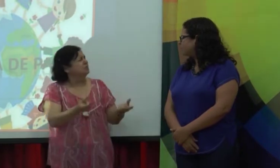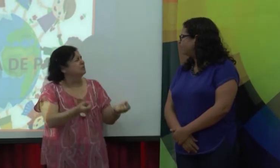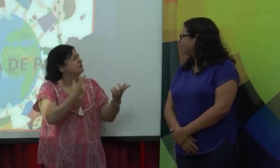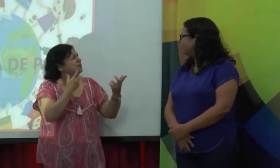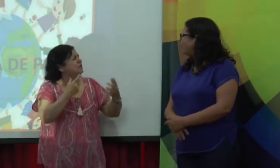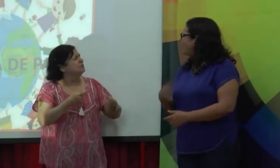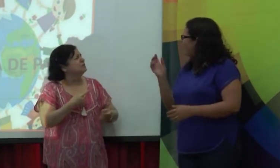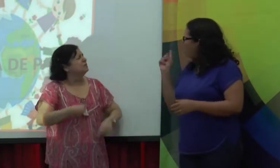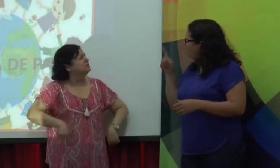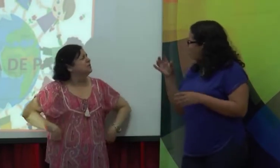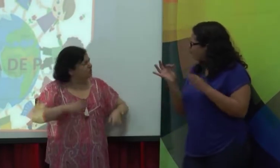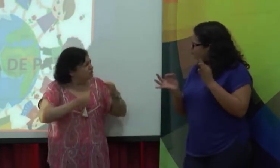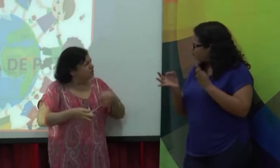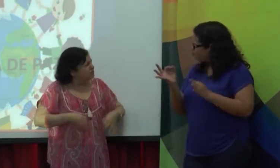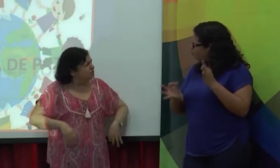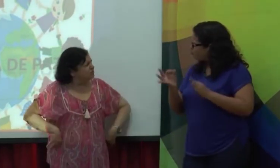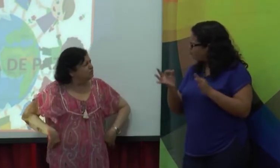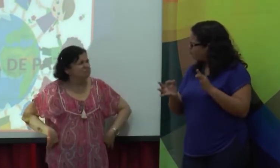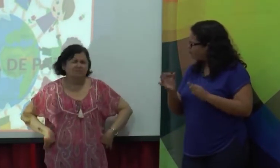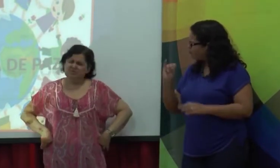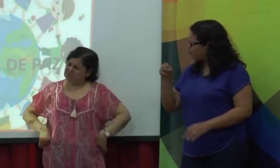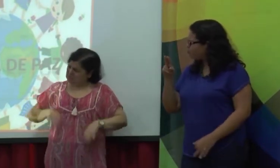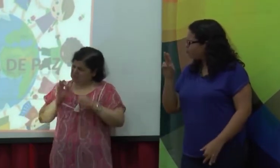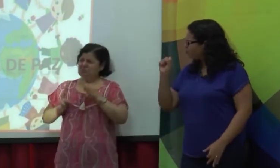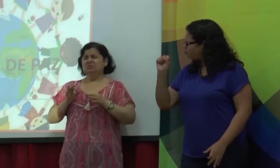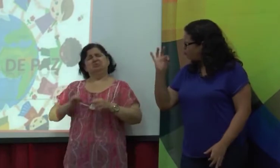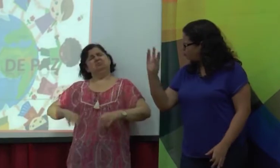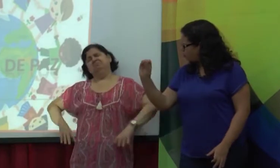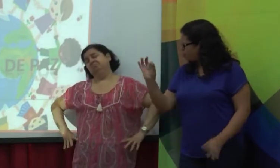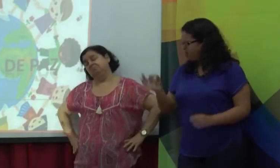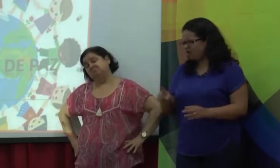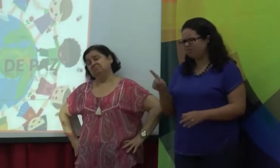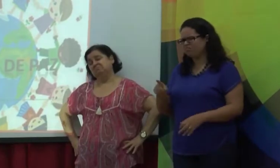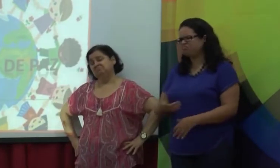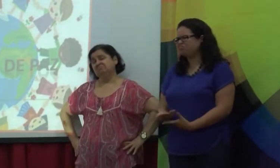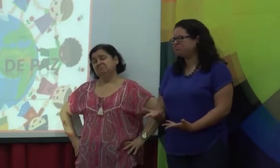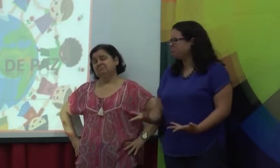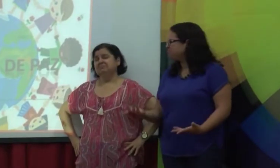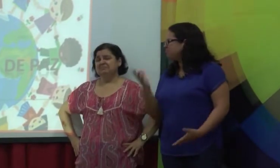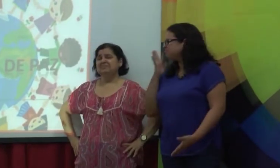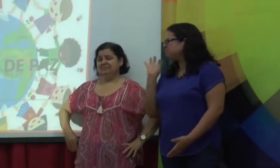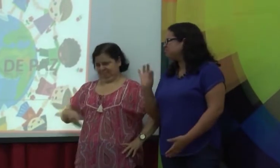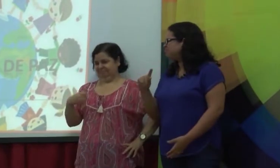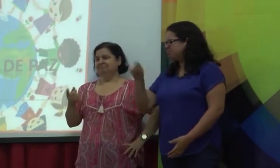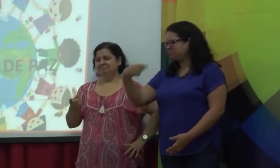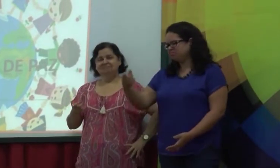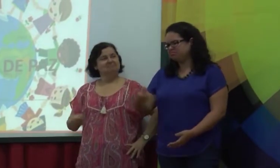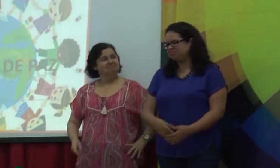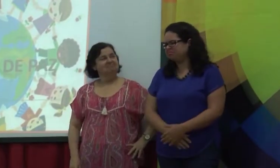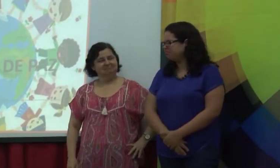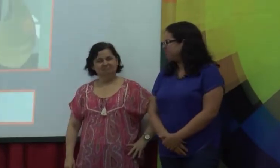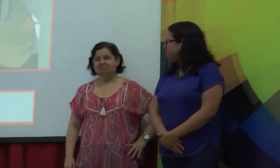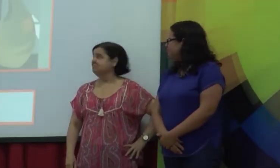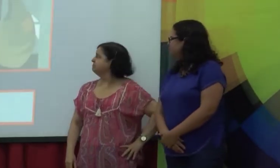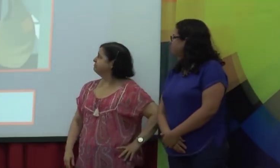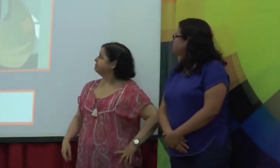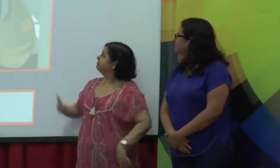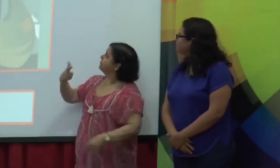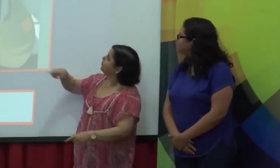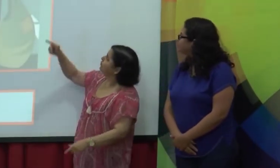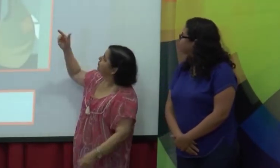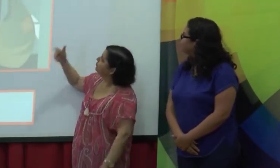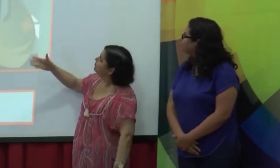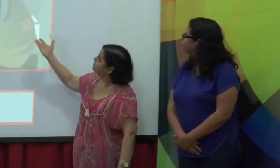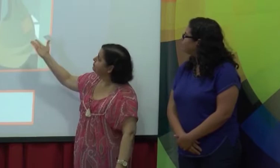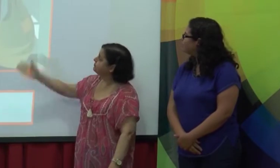Na Turquia, em tantos países com guerra, isso é justo? Não, não acho que não é justo, né? A gente precisa